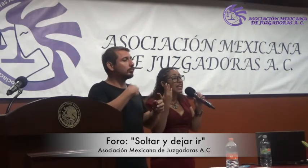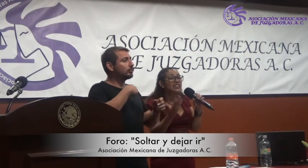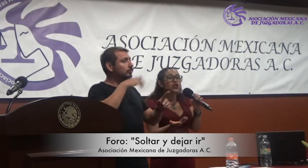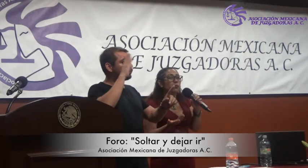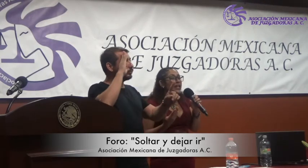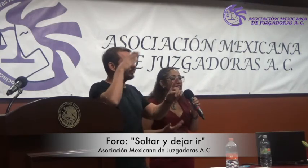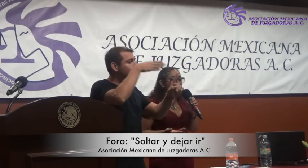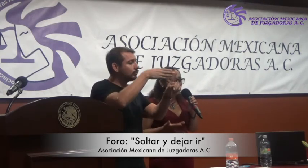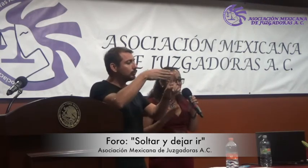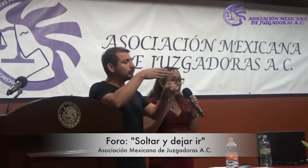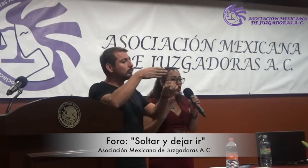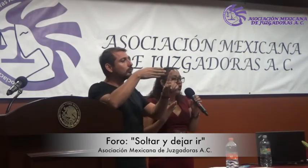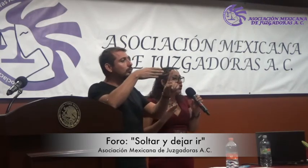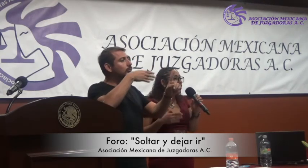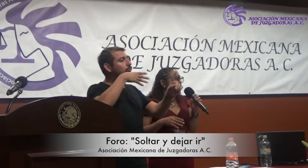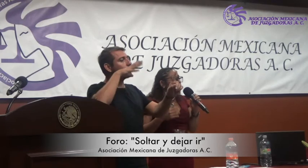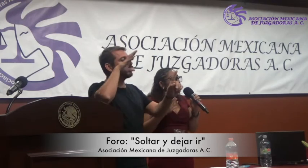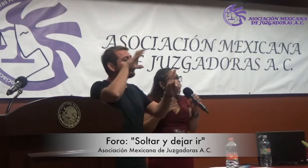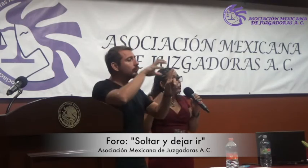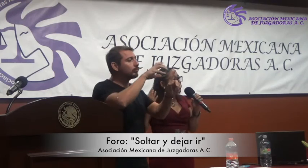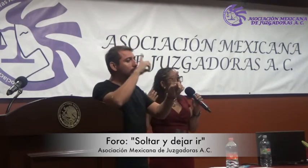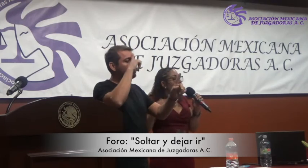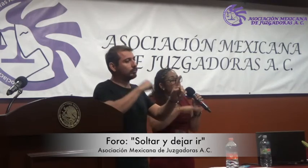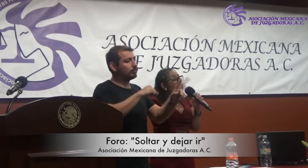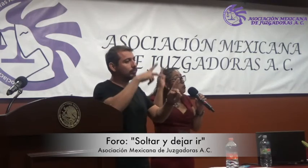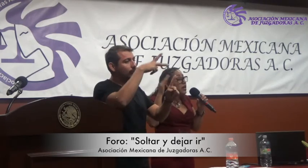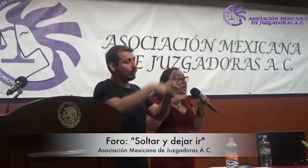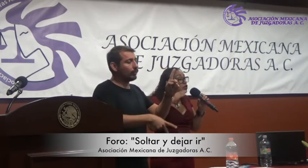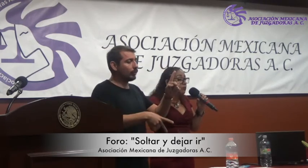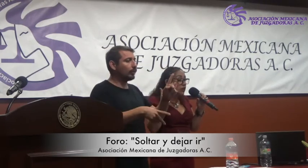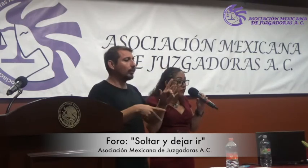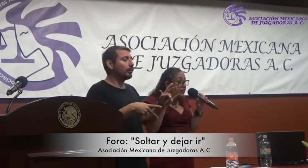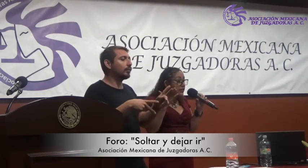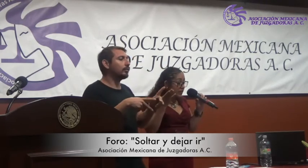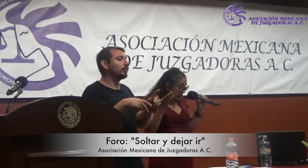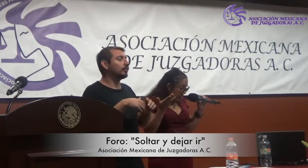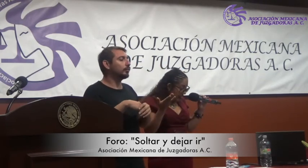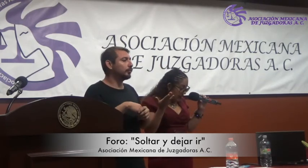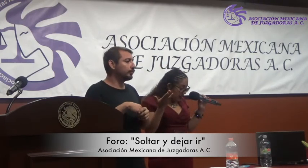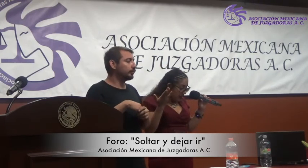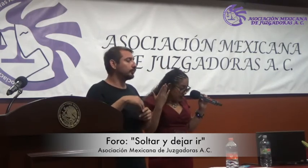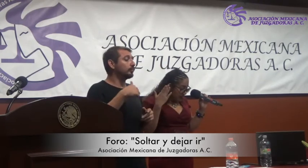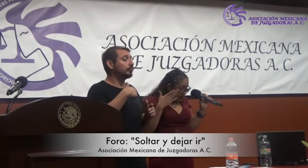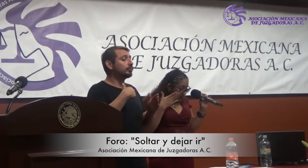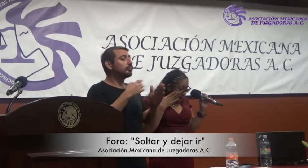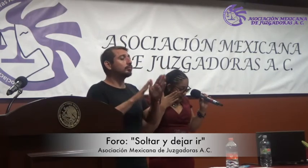no alcanzo metas, no vivo como en la superficie quizá.